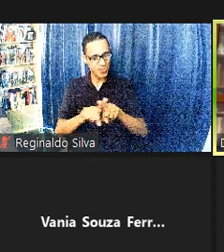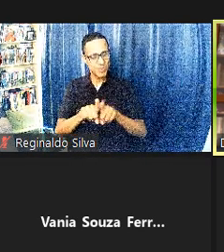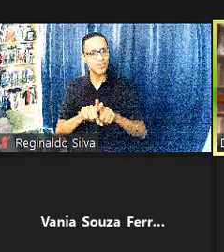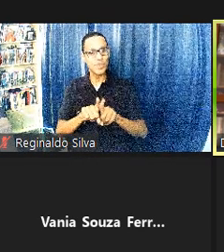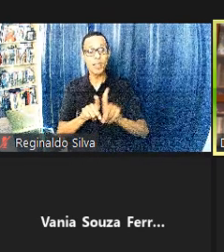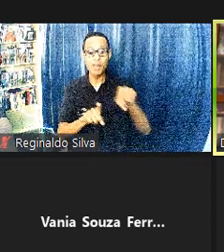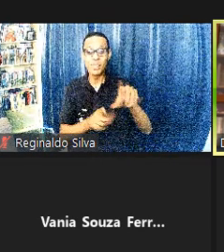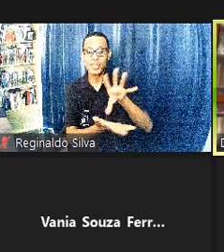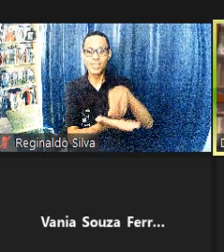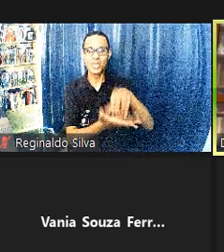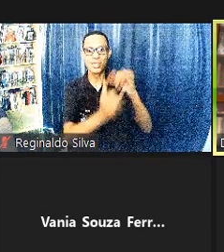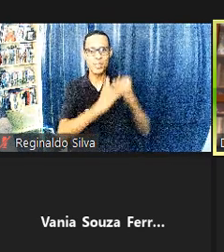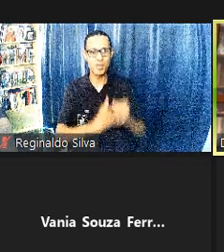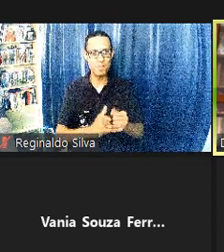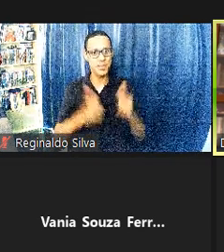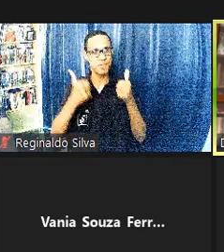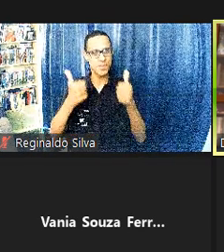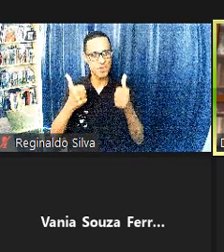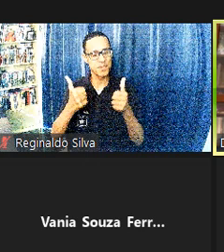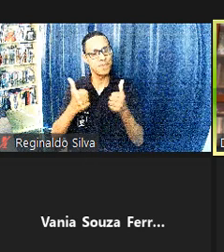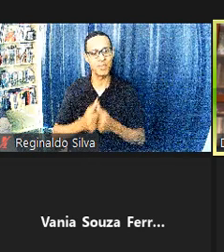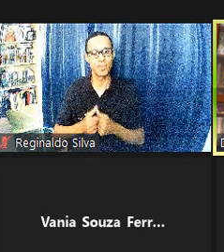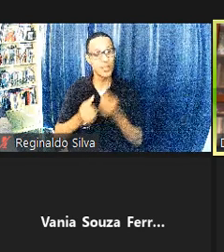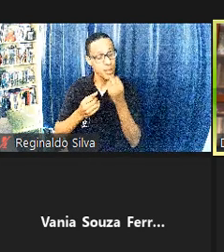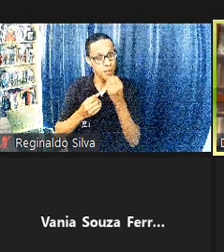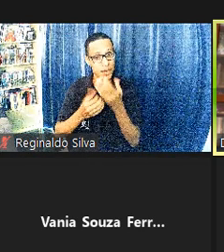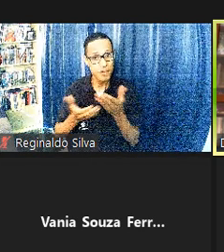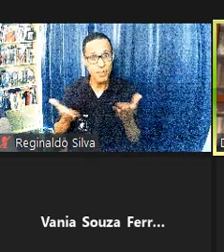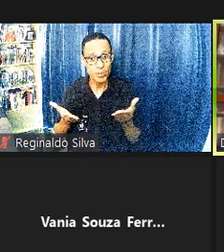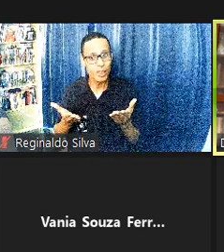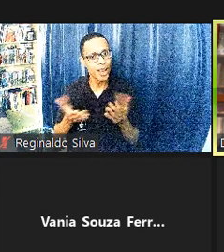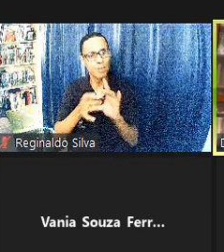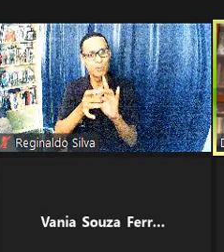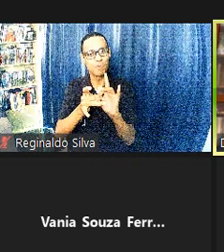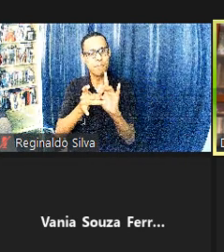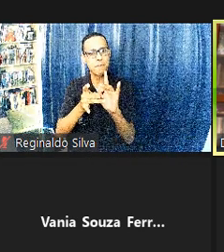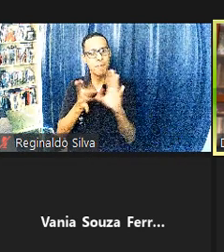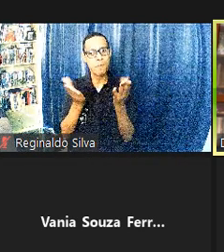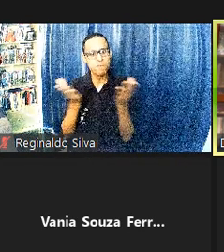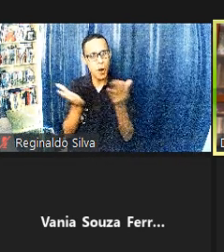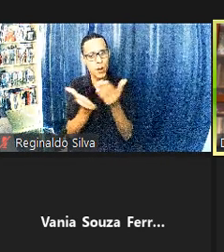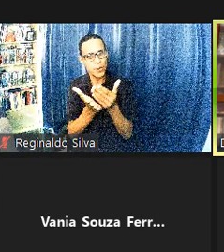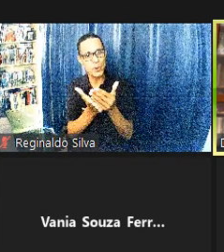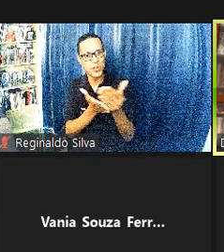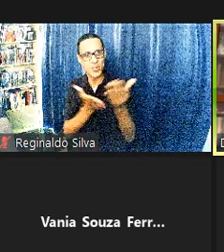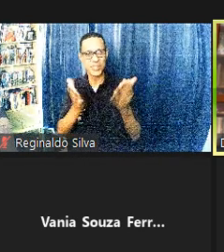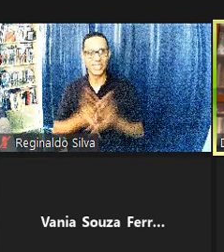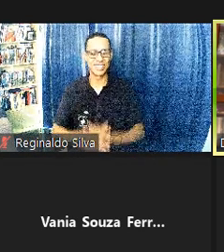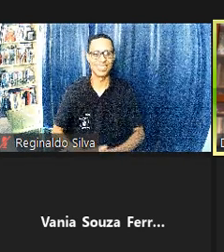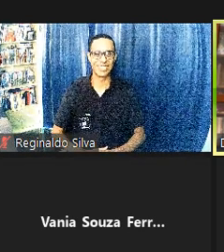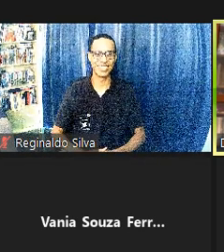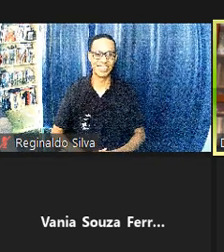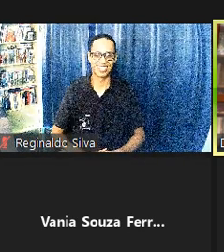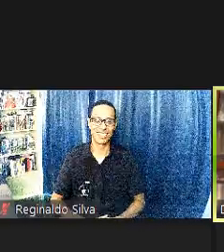Inconfidentes. Beleza? Muito bem, gente. Fiquem à vontade para começar, por